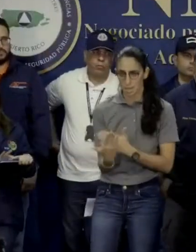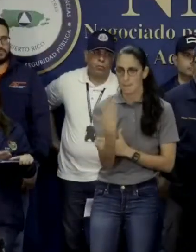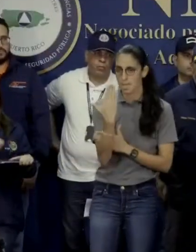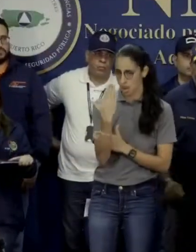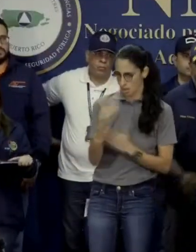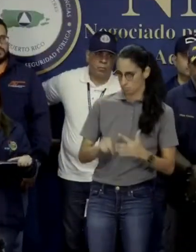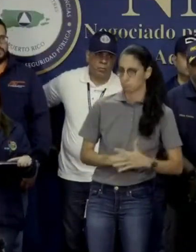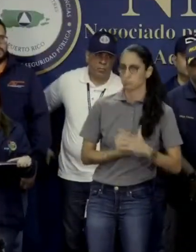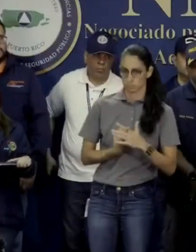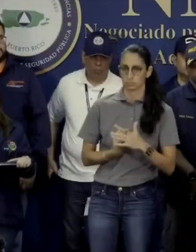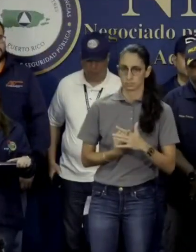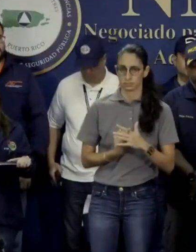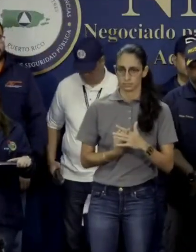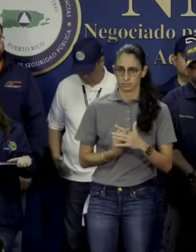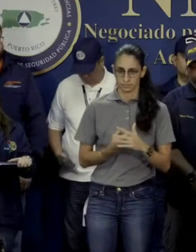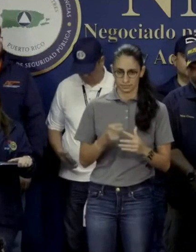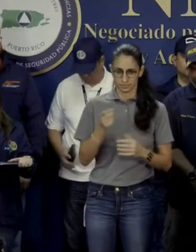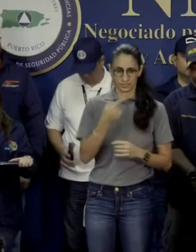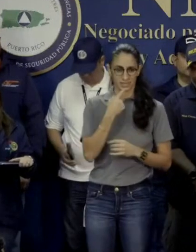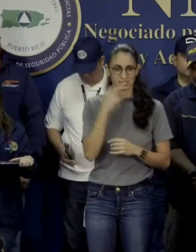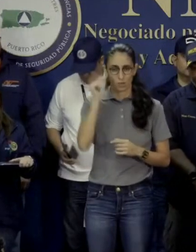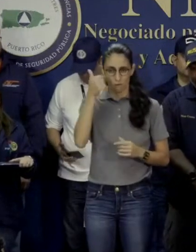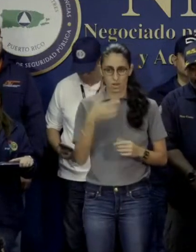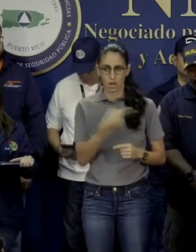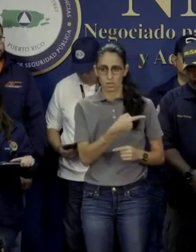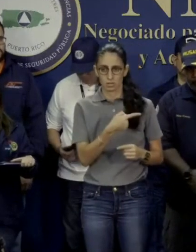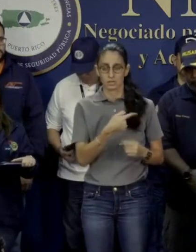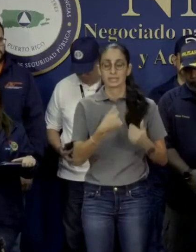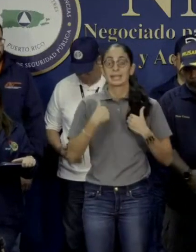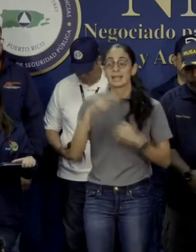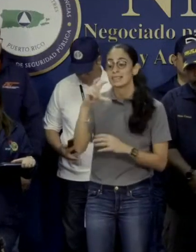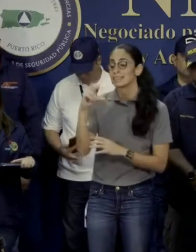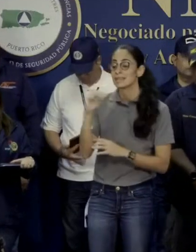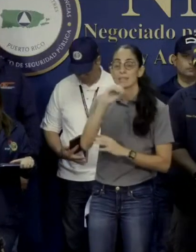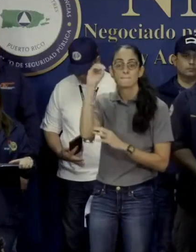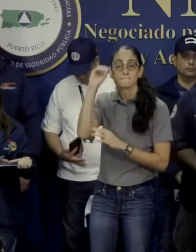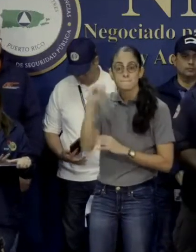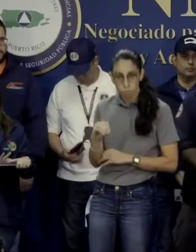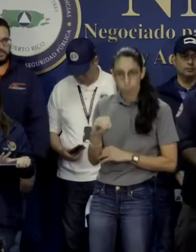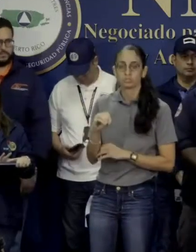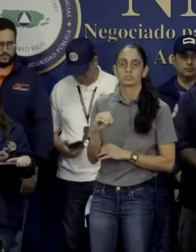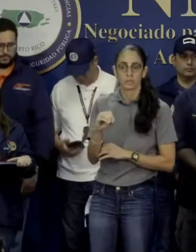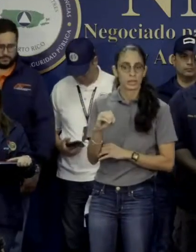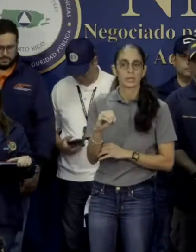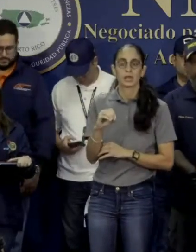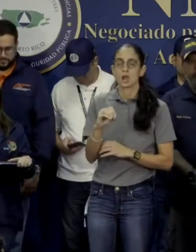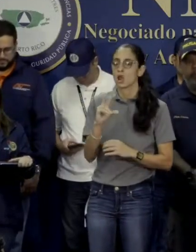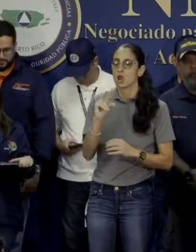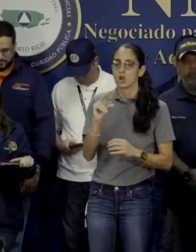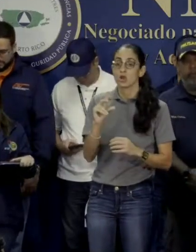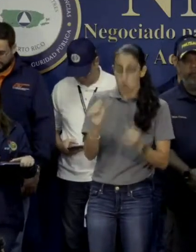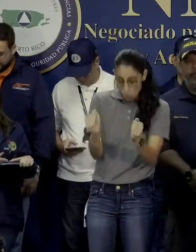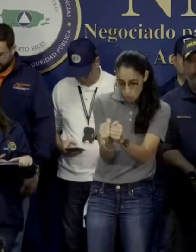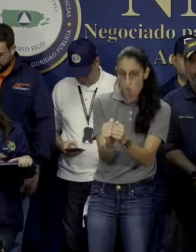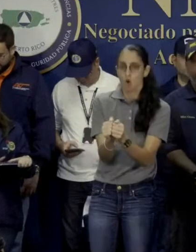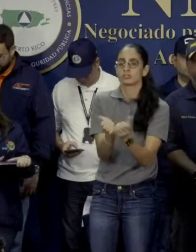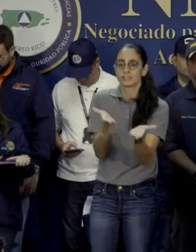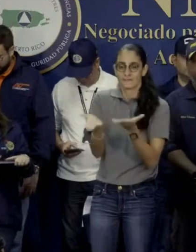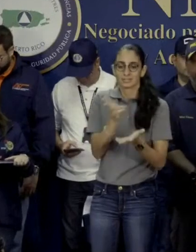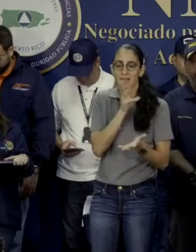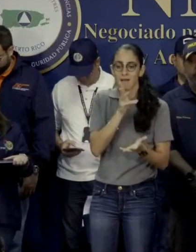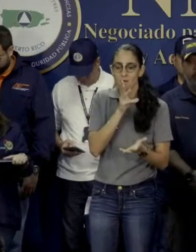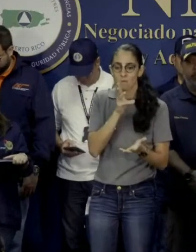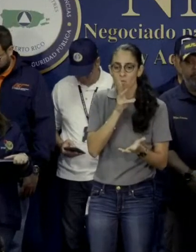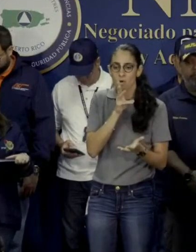mañana. Como muy bien dijo el gobernador, tenemos un 30% de clientes con servicio. ¿Cuál